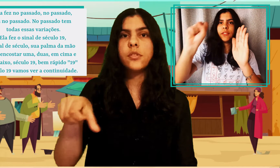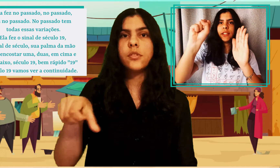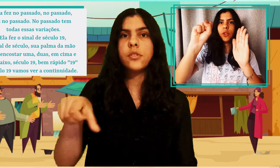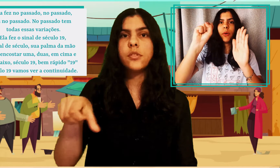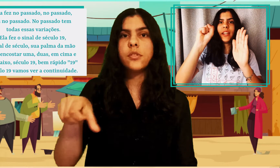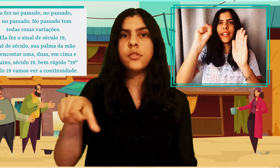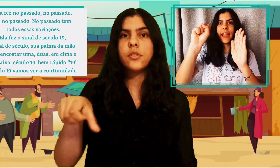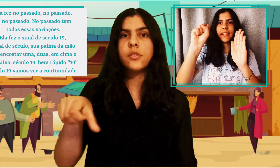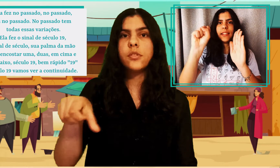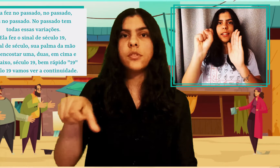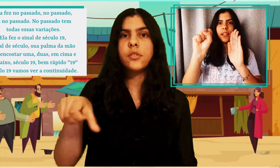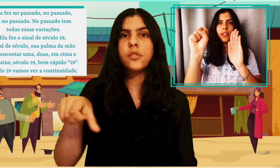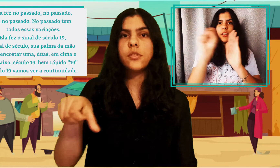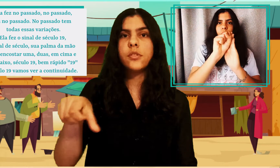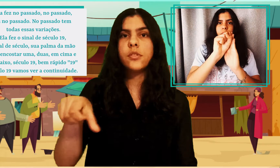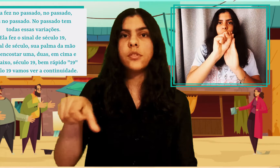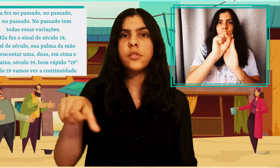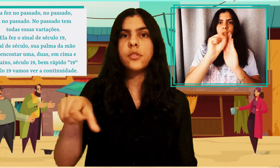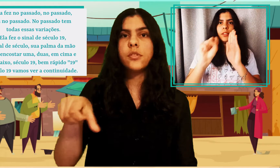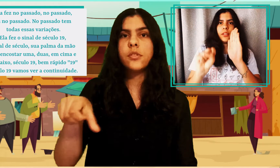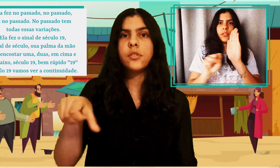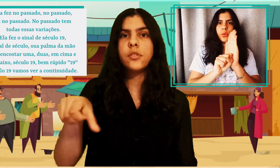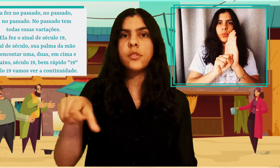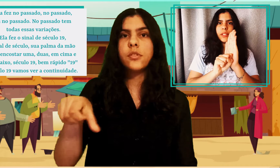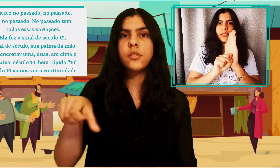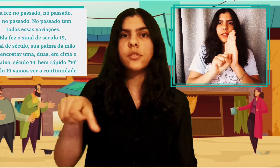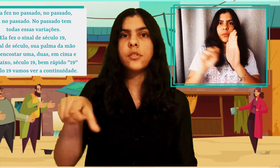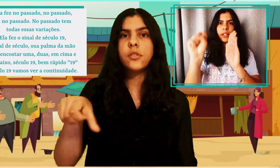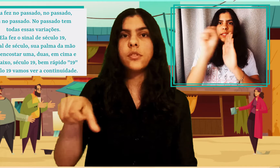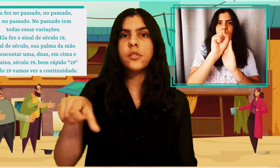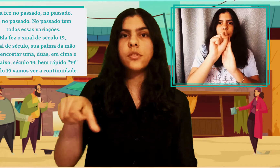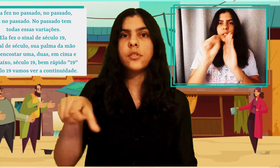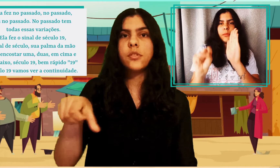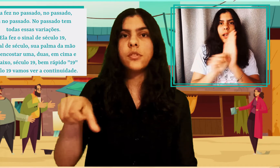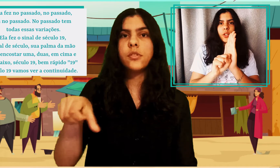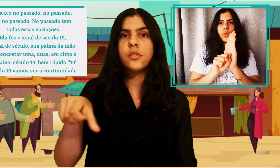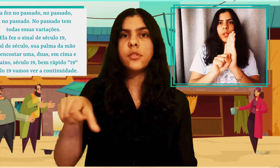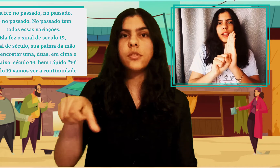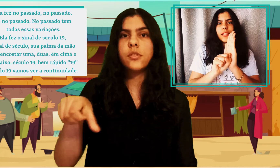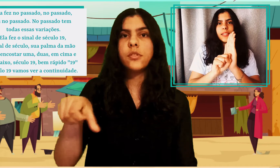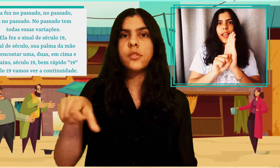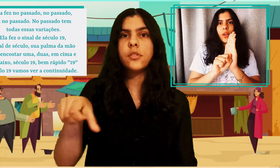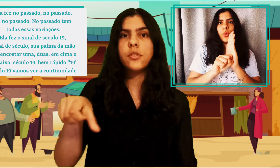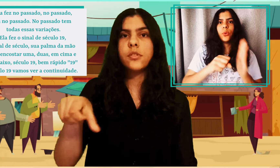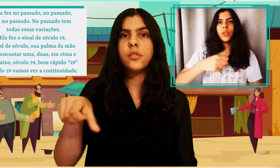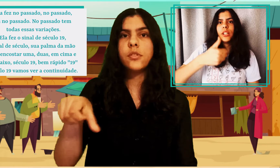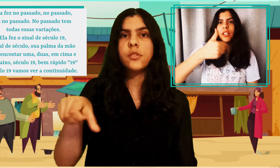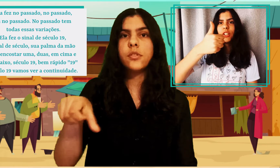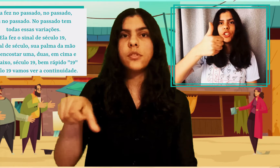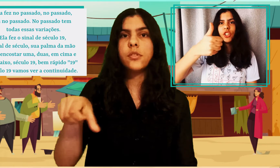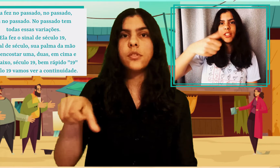você vai fazer sua mão em S, encostar 1, 2, aqui em cima, aqui embaixo.